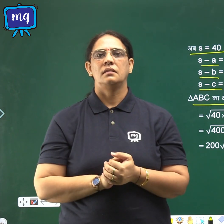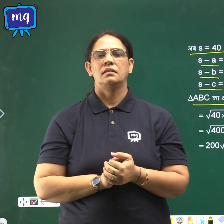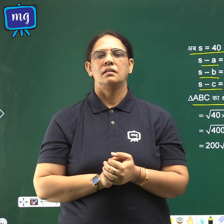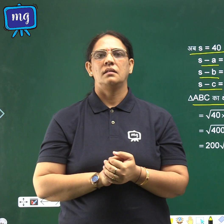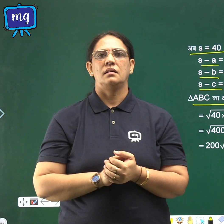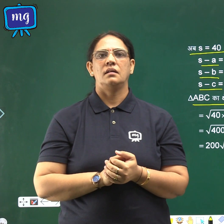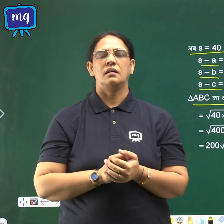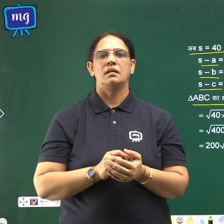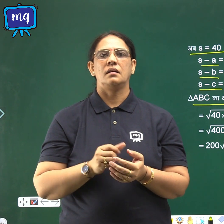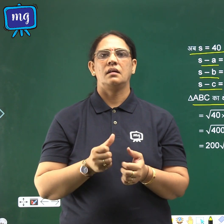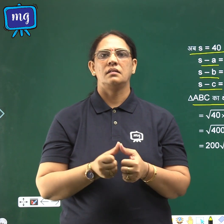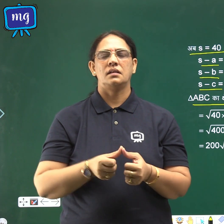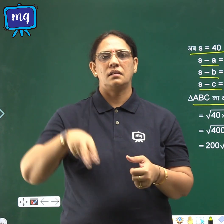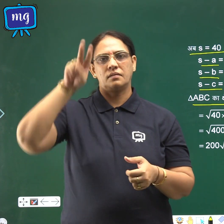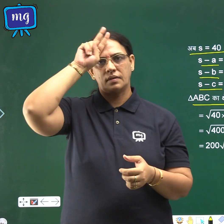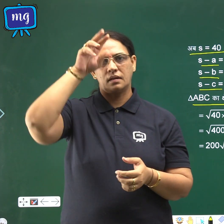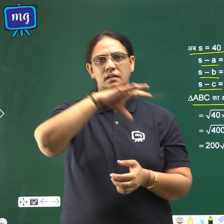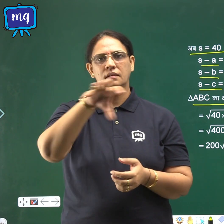का क्षेत्रफल